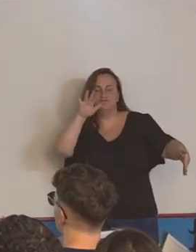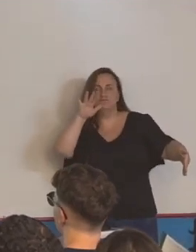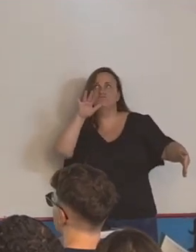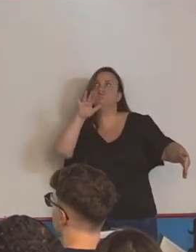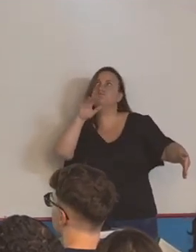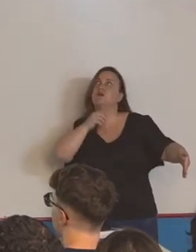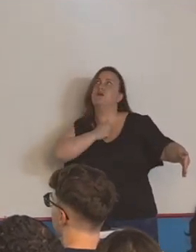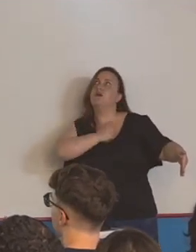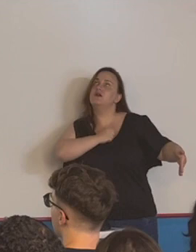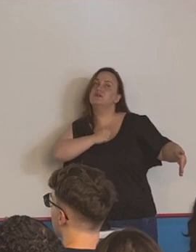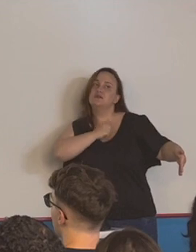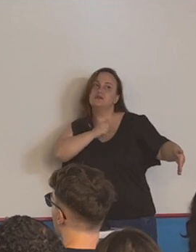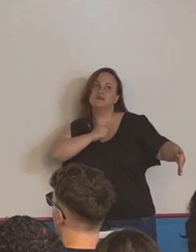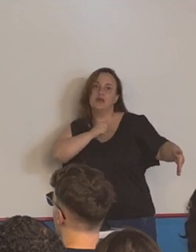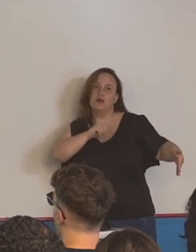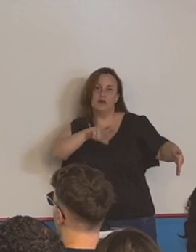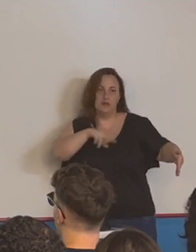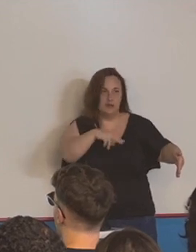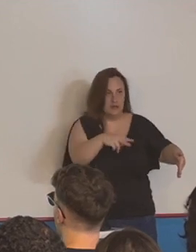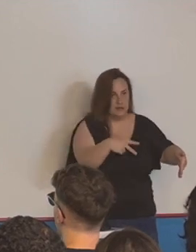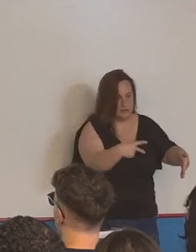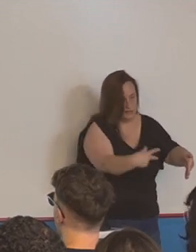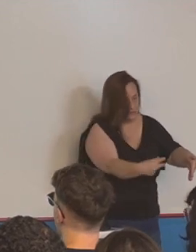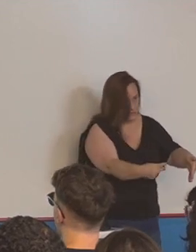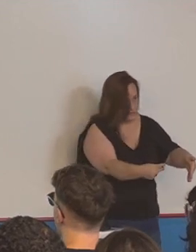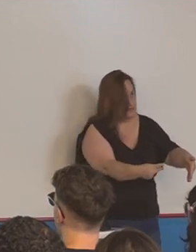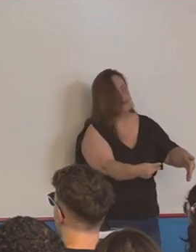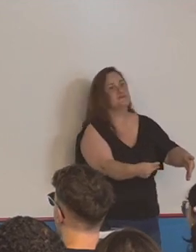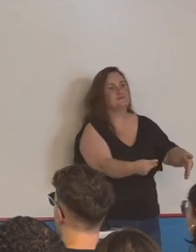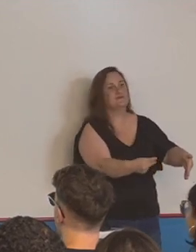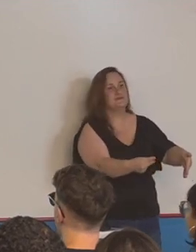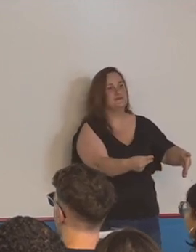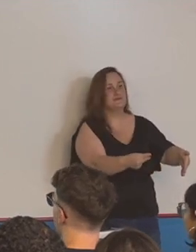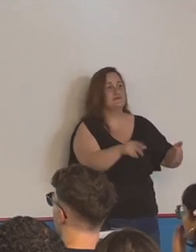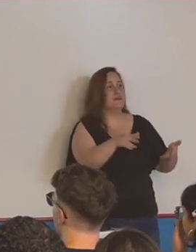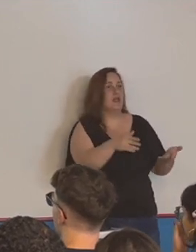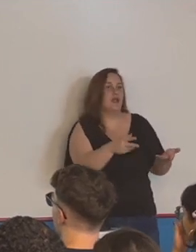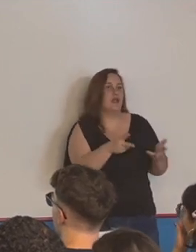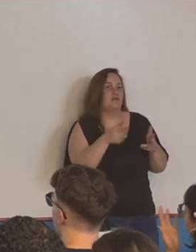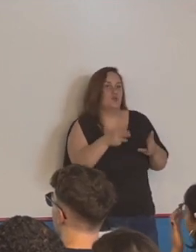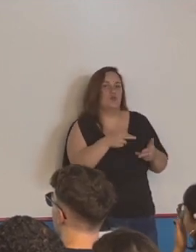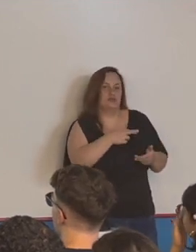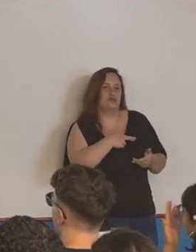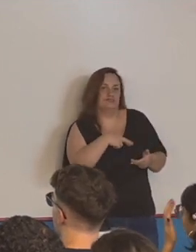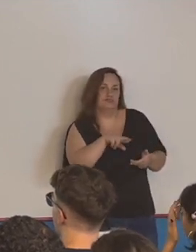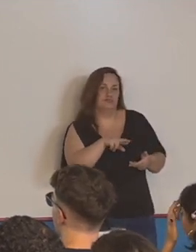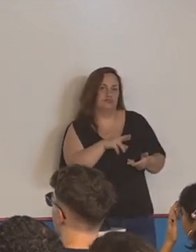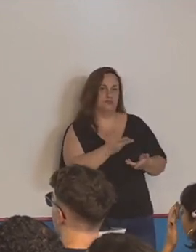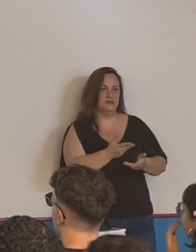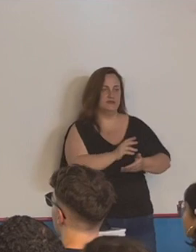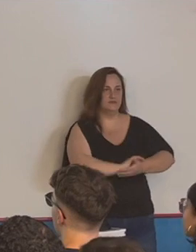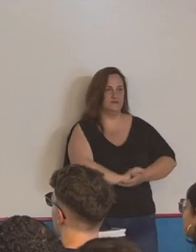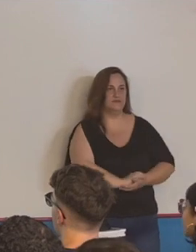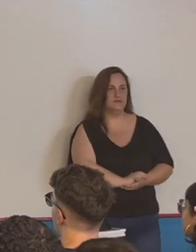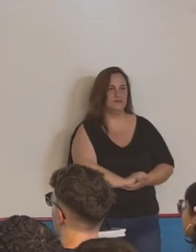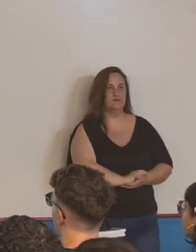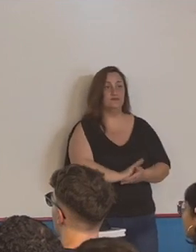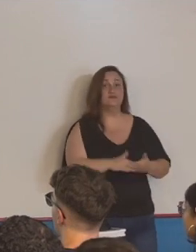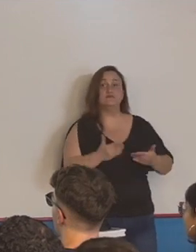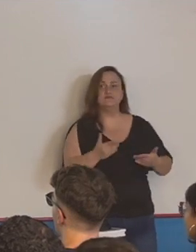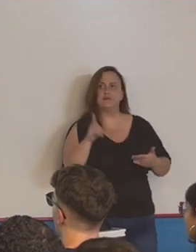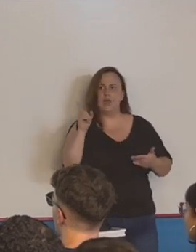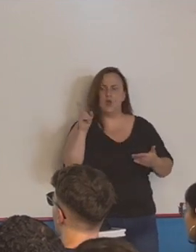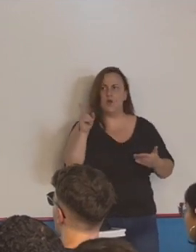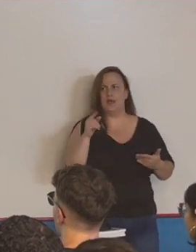que é tipo um amparo material para, né, fazer esse ritual. Então esse, né, então assim, essa é uma ideia